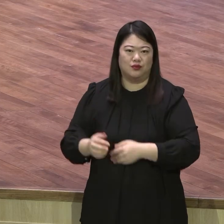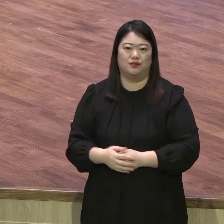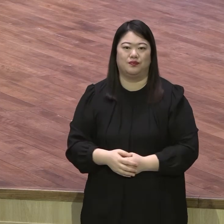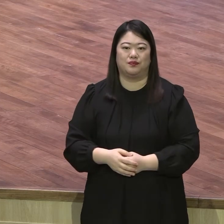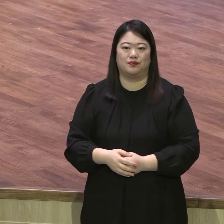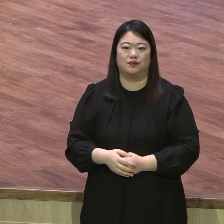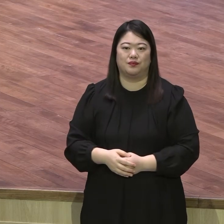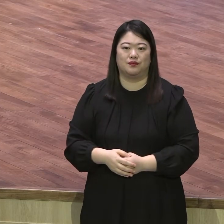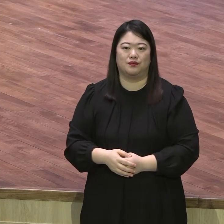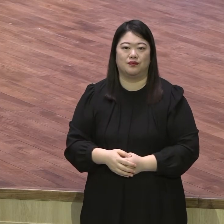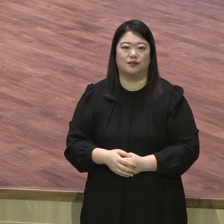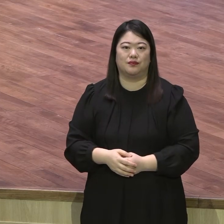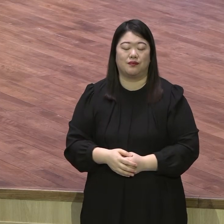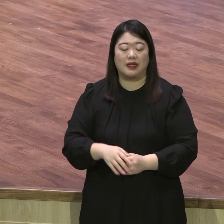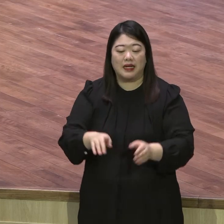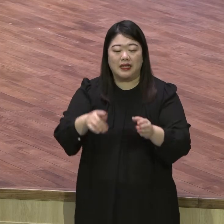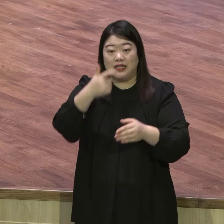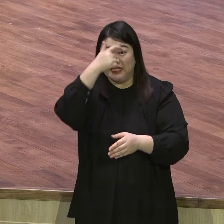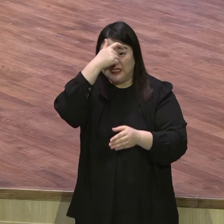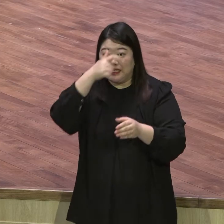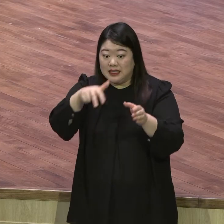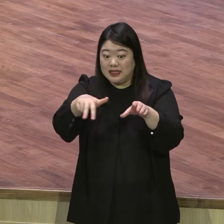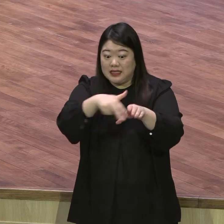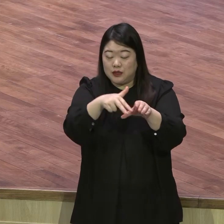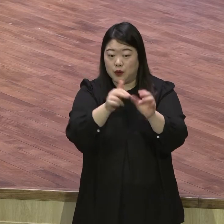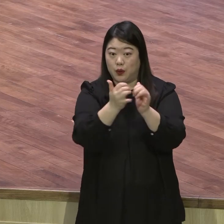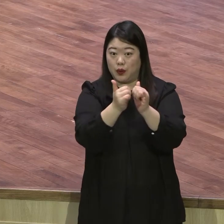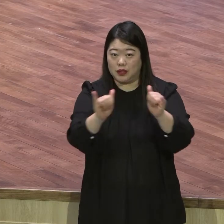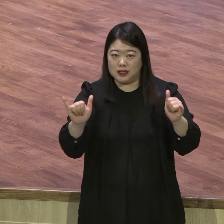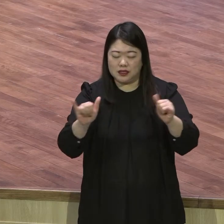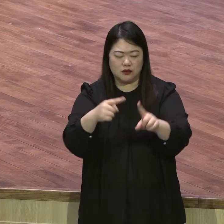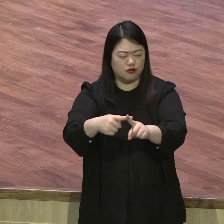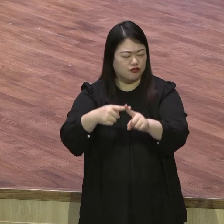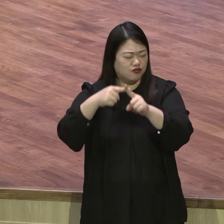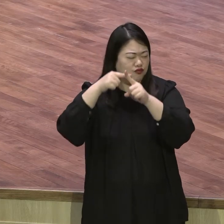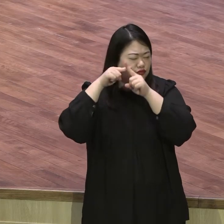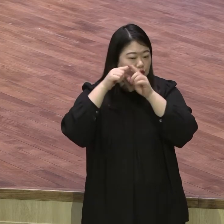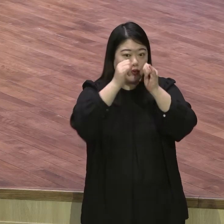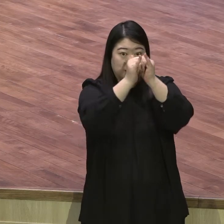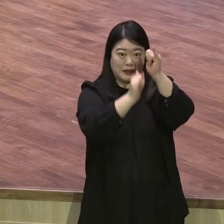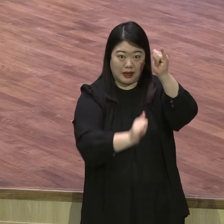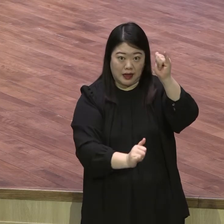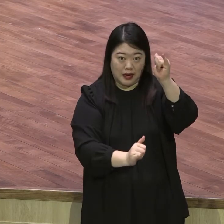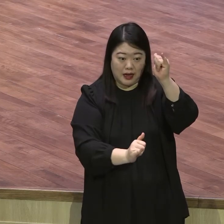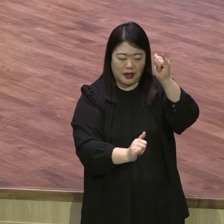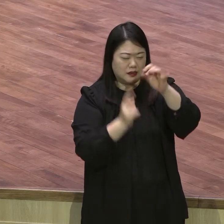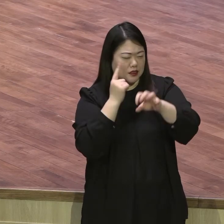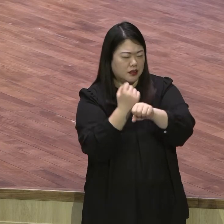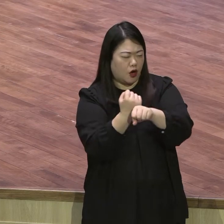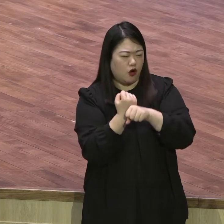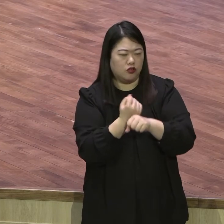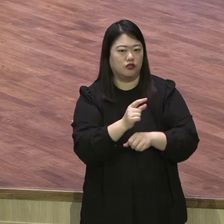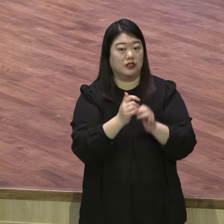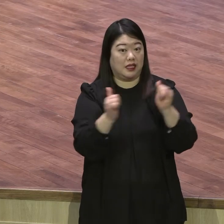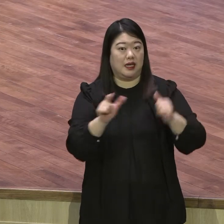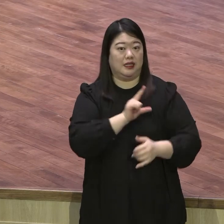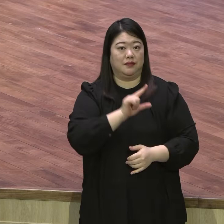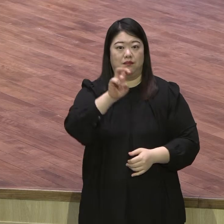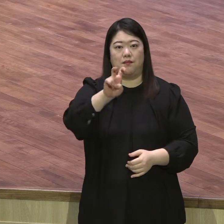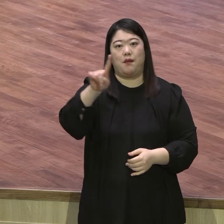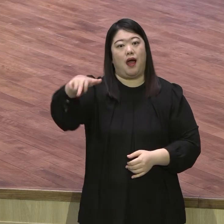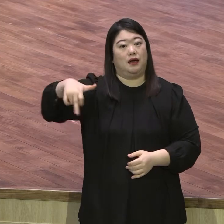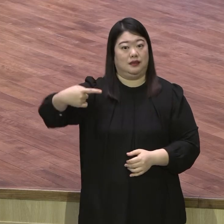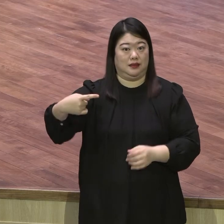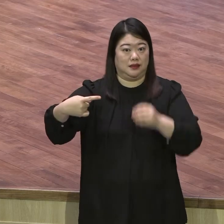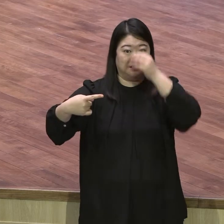기독교의 순교사를 연구하는 마크 갈리라는 학자가 있어요. 기독교의 순교사, 우리나라뿐만